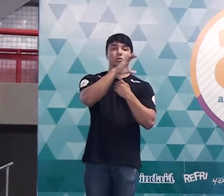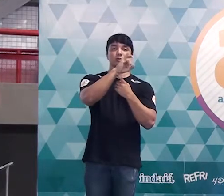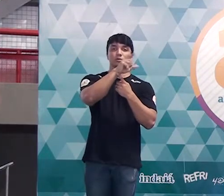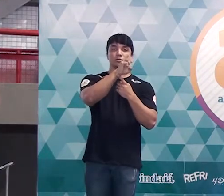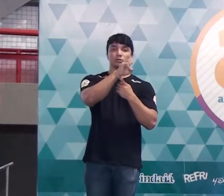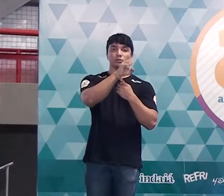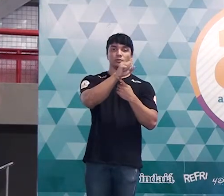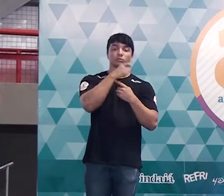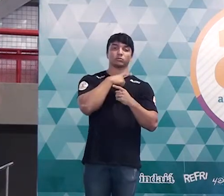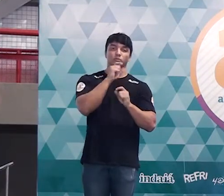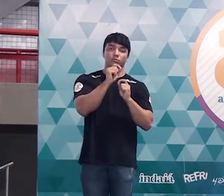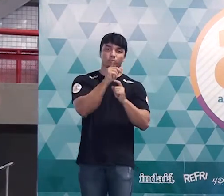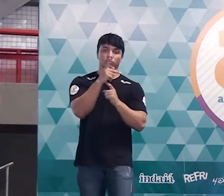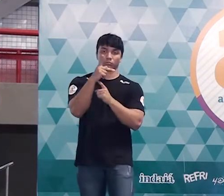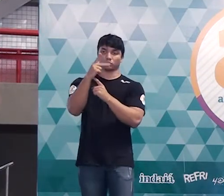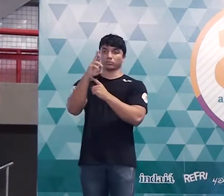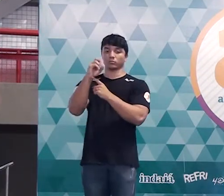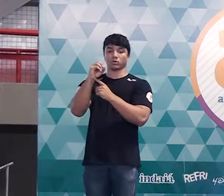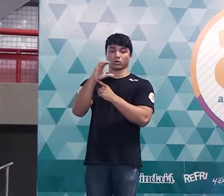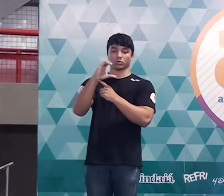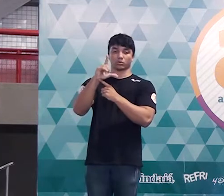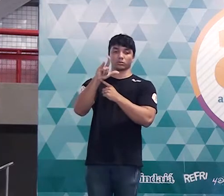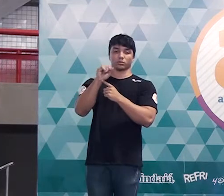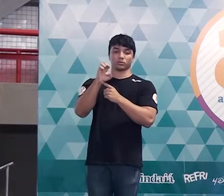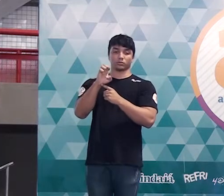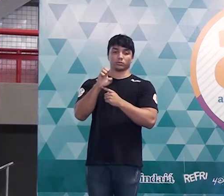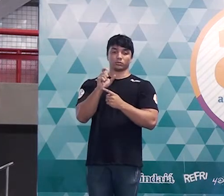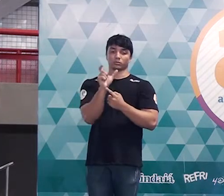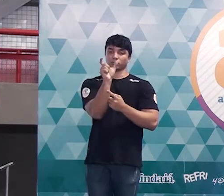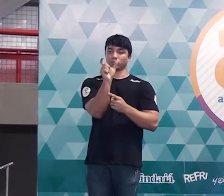próclise. Vejam aí essa palavrinha que eu coloquei para vocês.